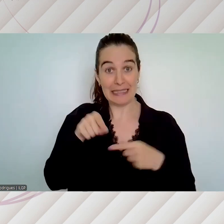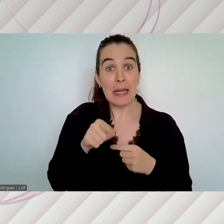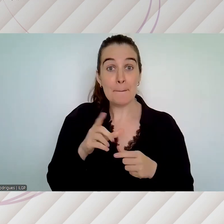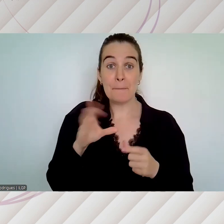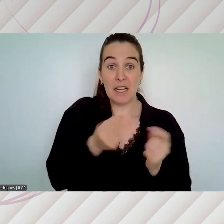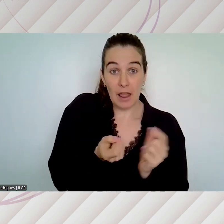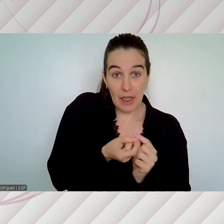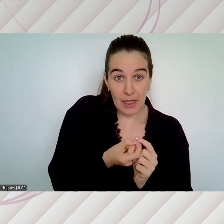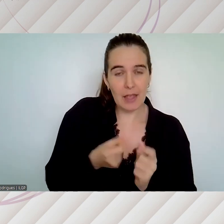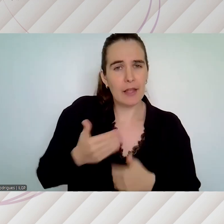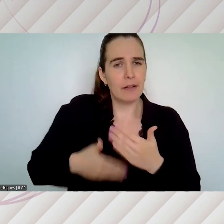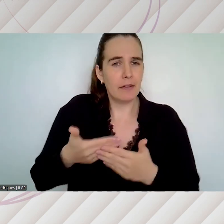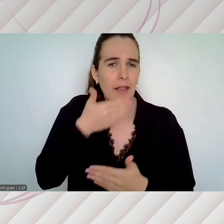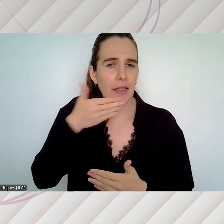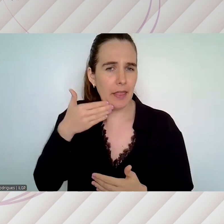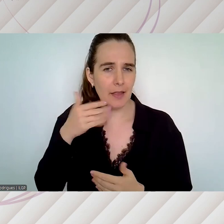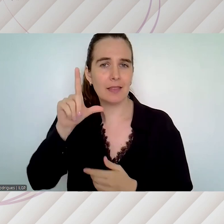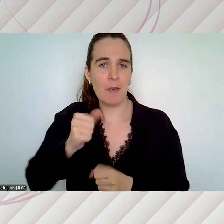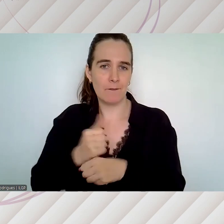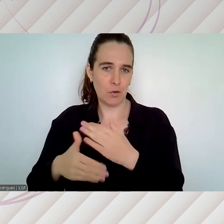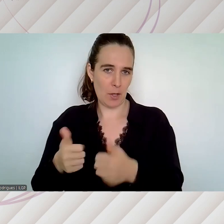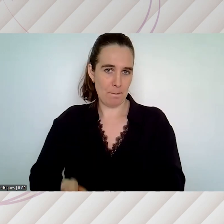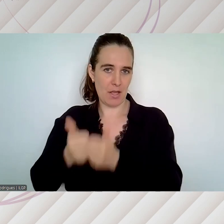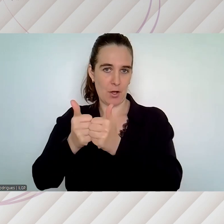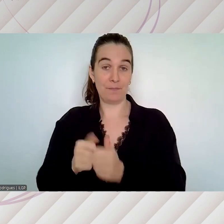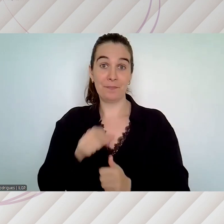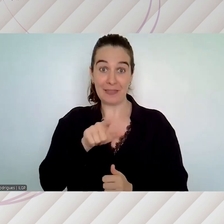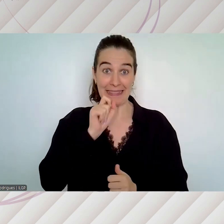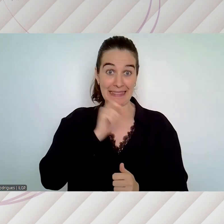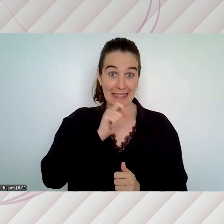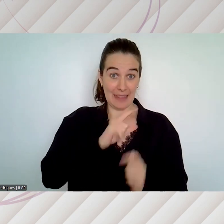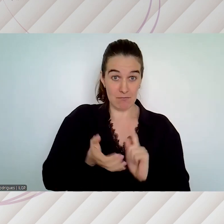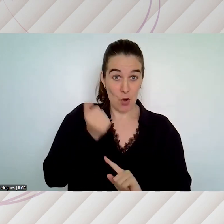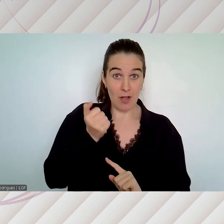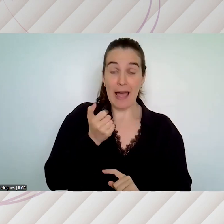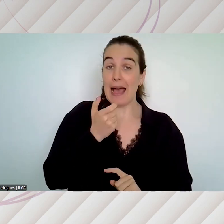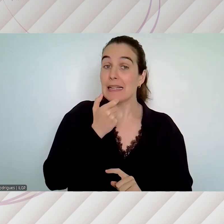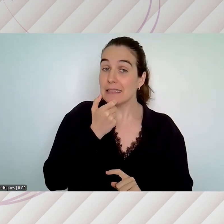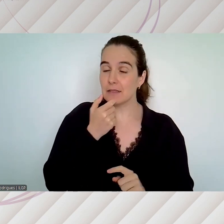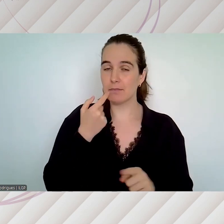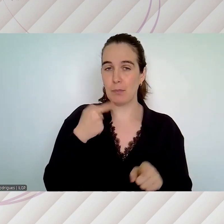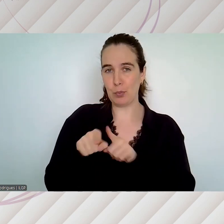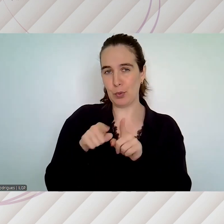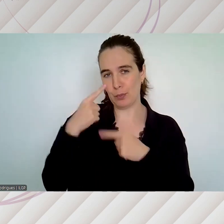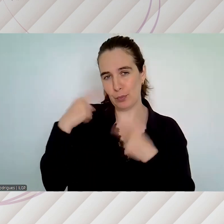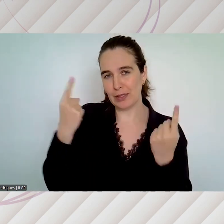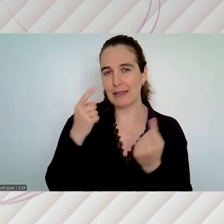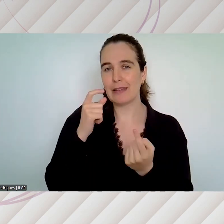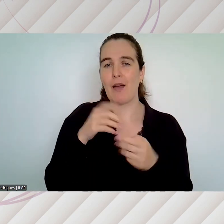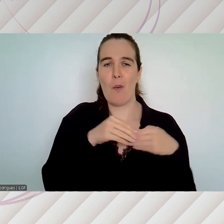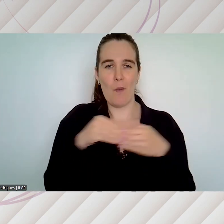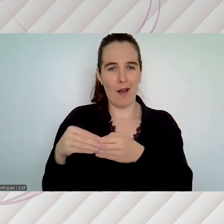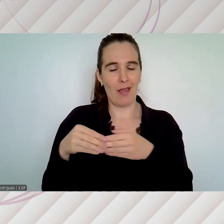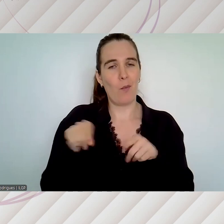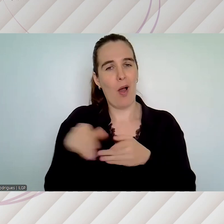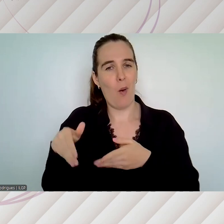ágil e mais eficaz. Só se consegue isto quando as políticas públicas são orientadas por dados, quando